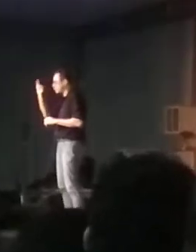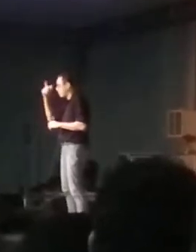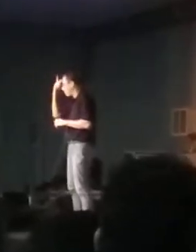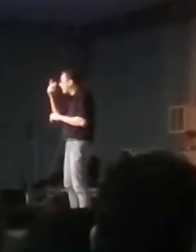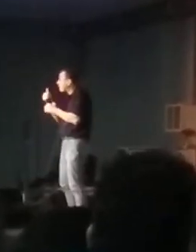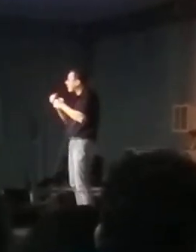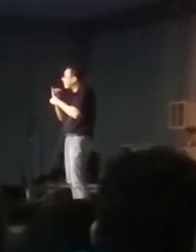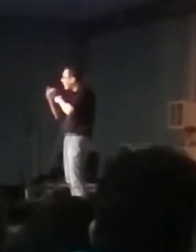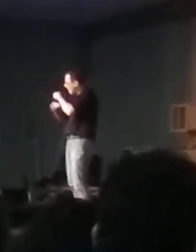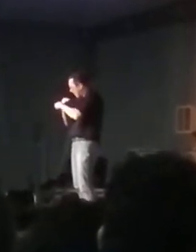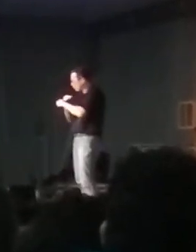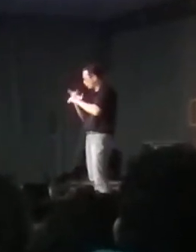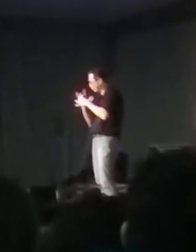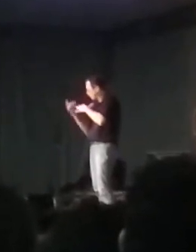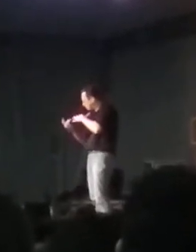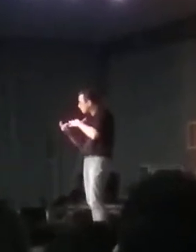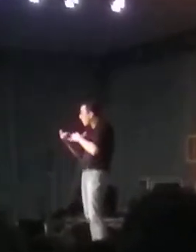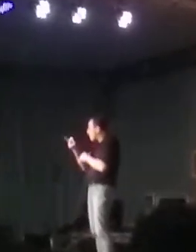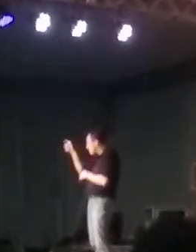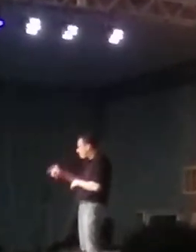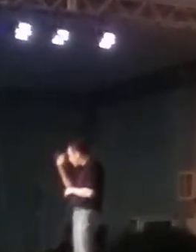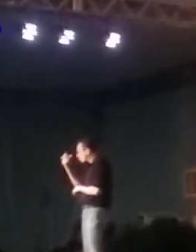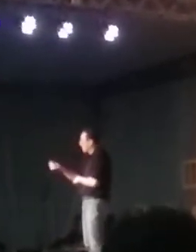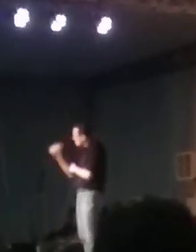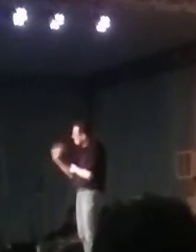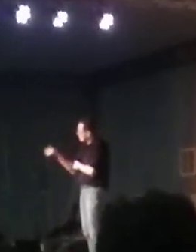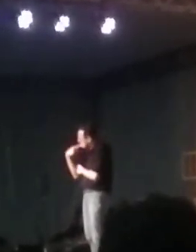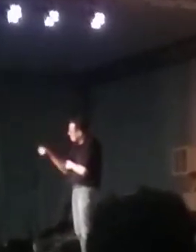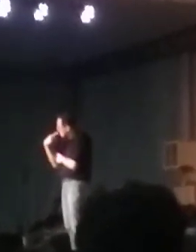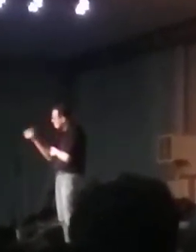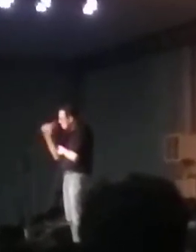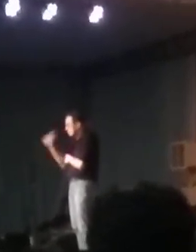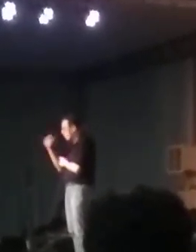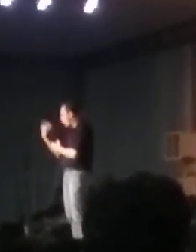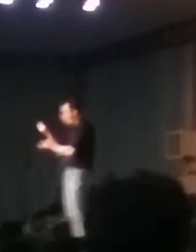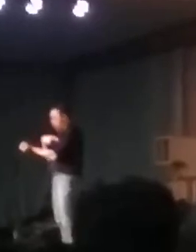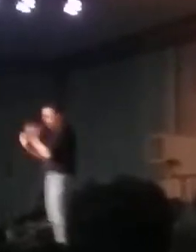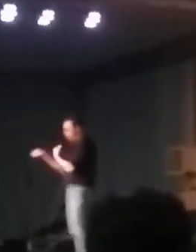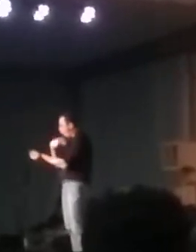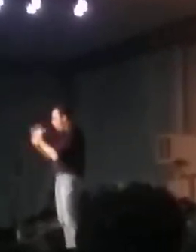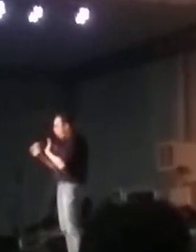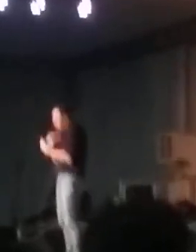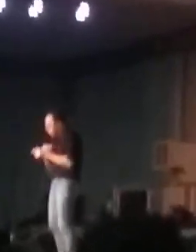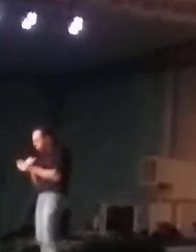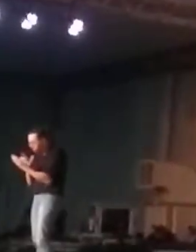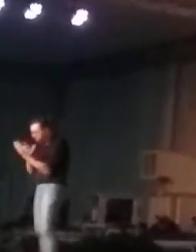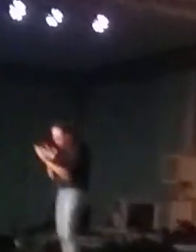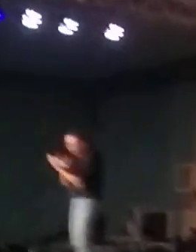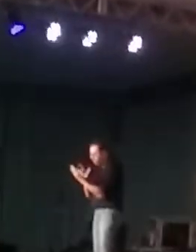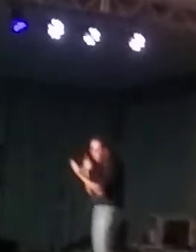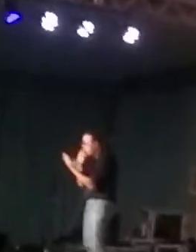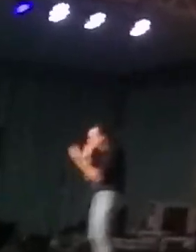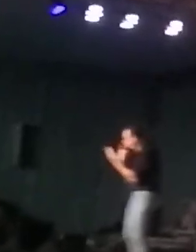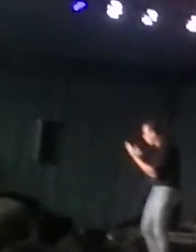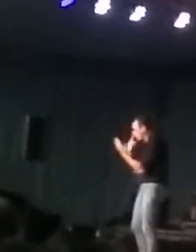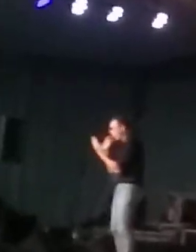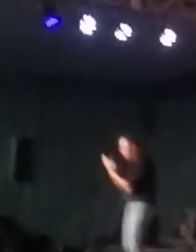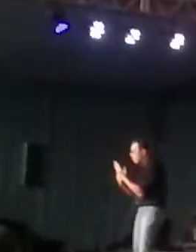como funciona, mas horrivelmente, assim, lá no meu começo, uma coisa, eu chorava. Aí o meu filho escreveu pro